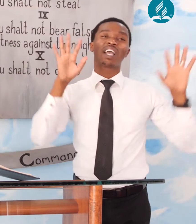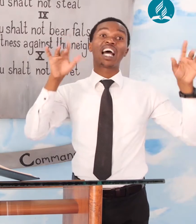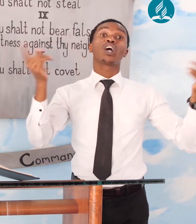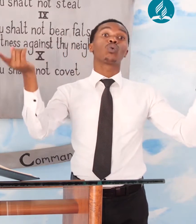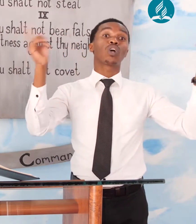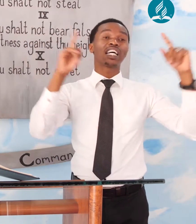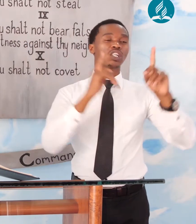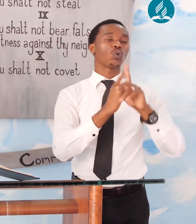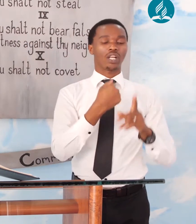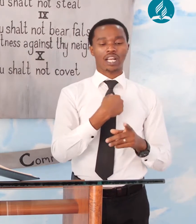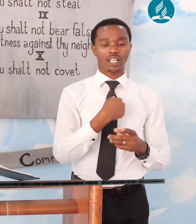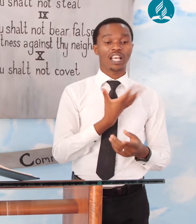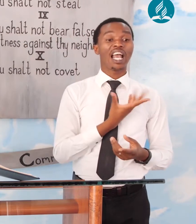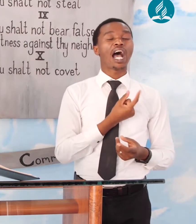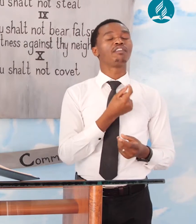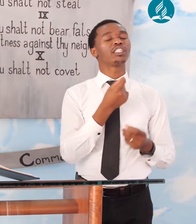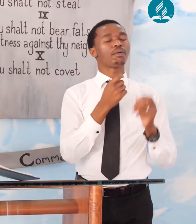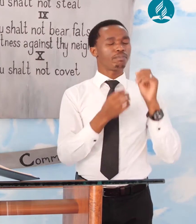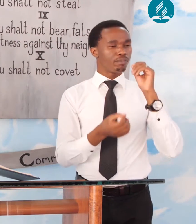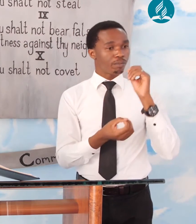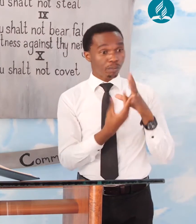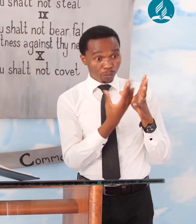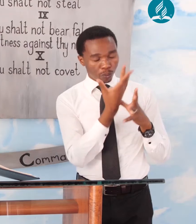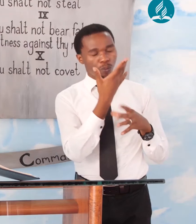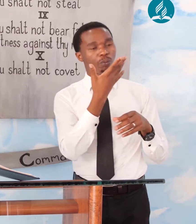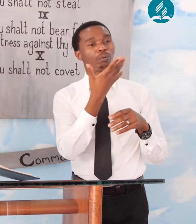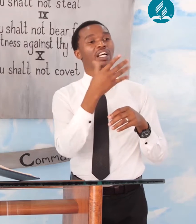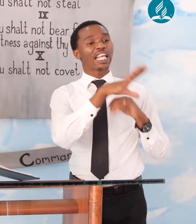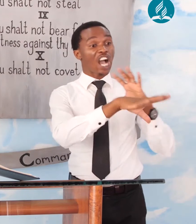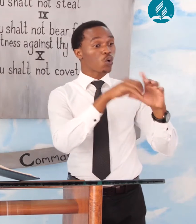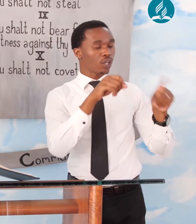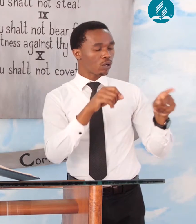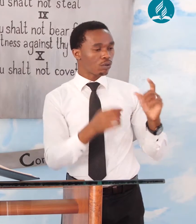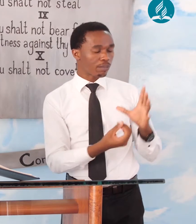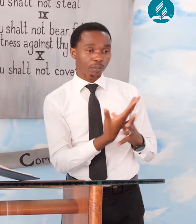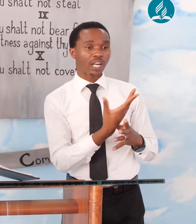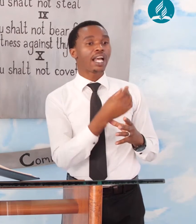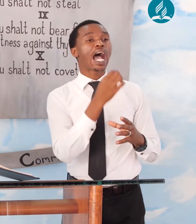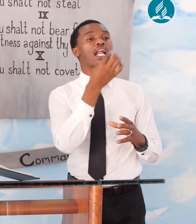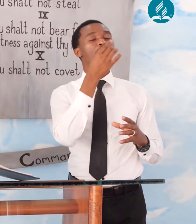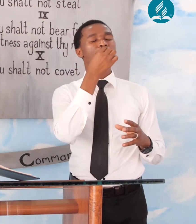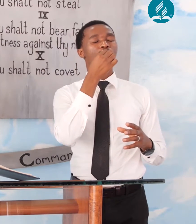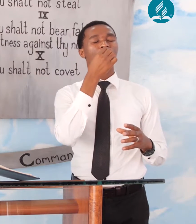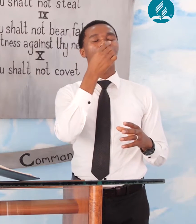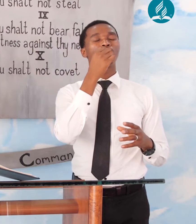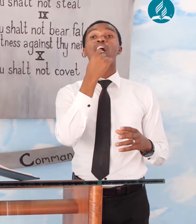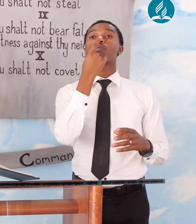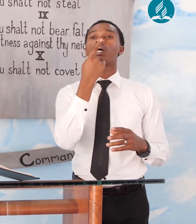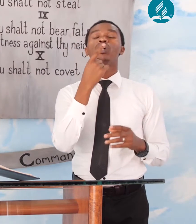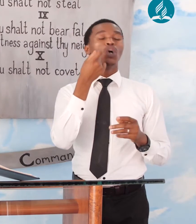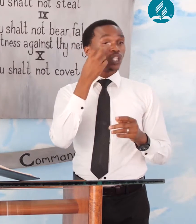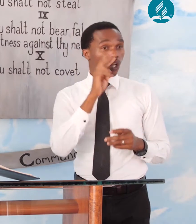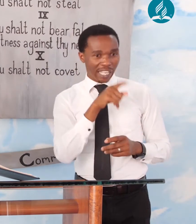ntoki ryaka yakuje urugarama ku gicaniro ari inkoza ku munwa arambwira ati